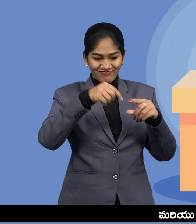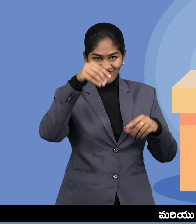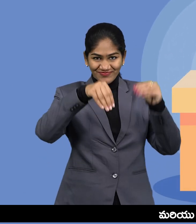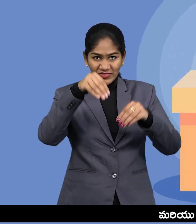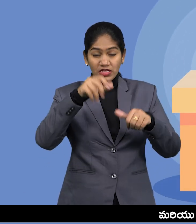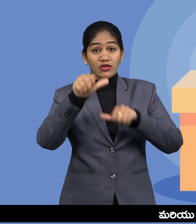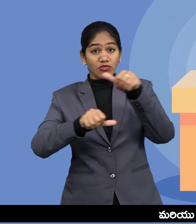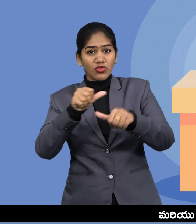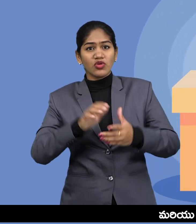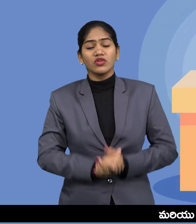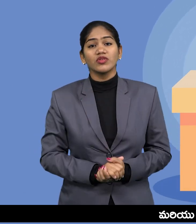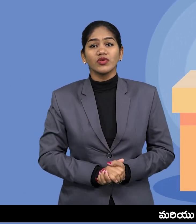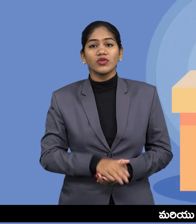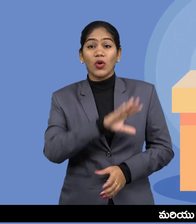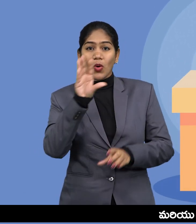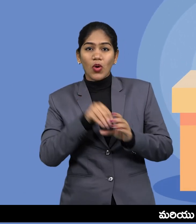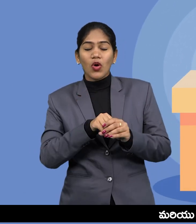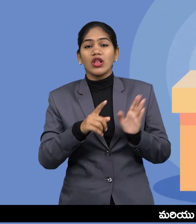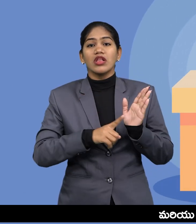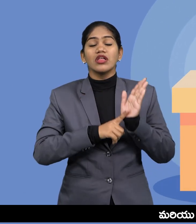మరియు ఒకే బదిలీ ఓటును ఉపయోగించి